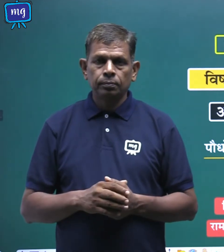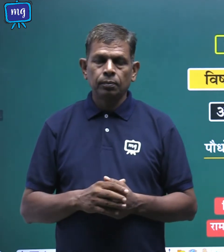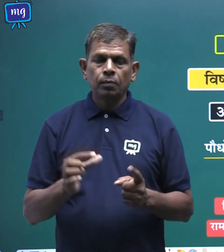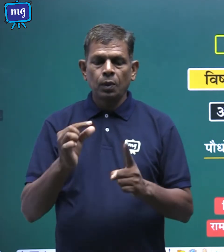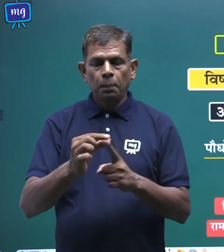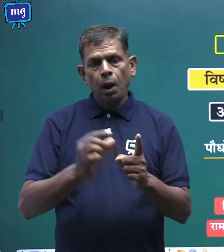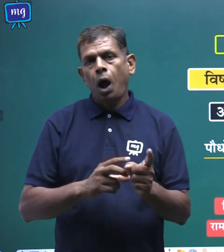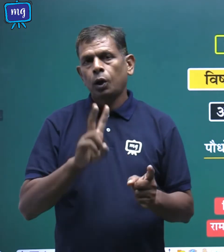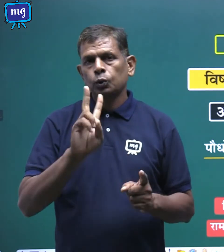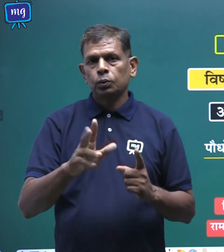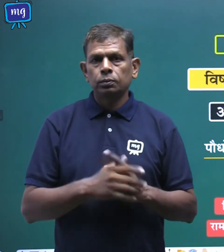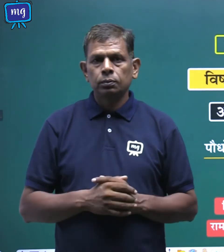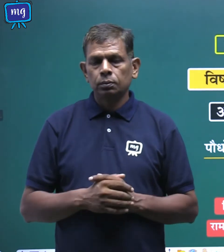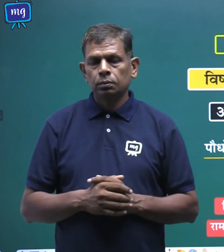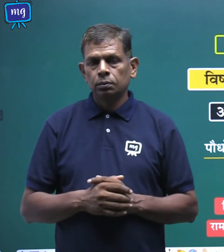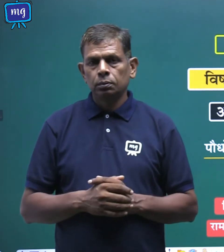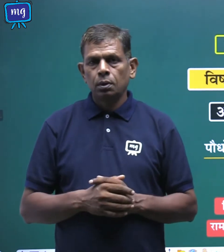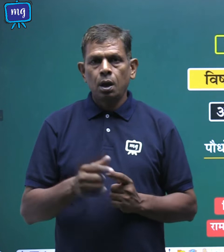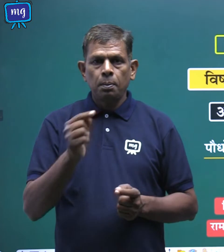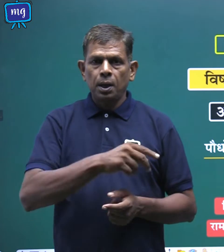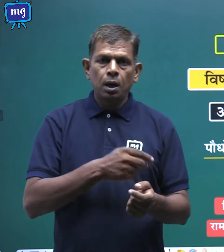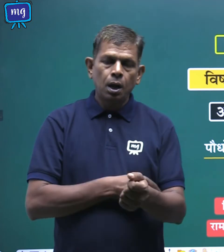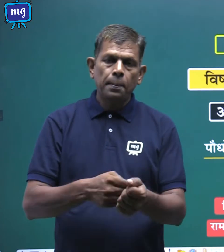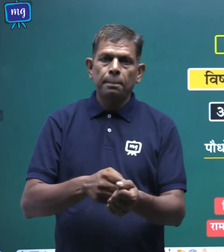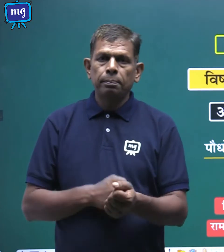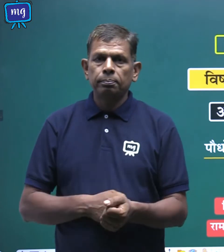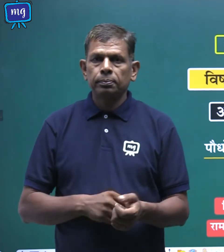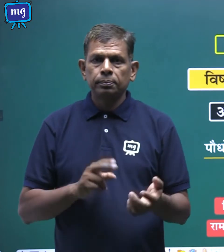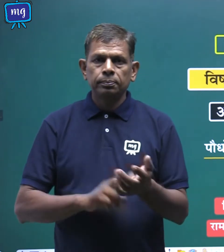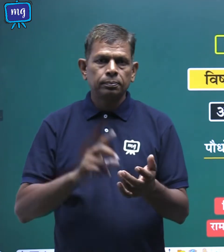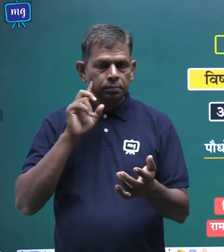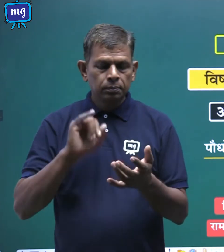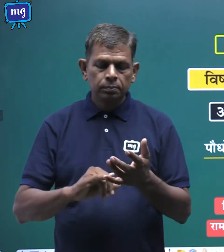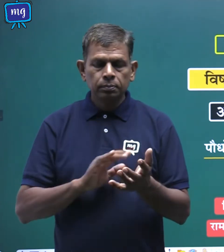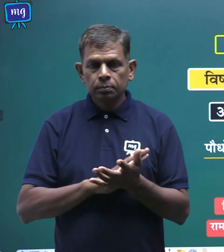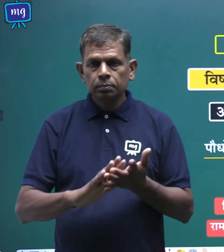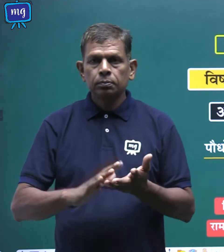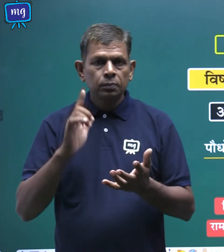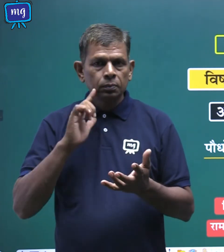भाग 2। मेरा नाम निशी अरोड़ा है